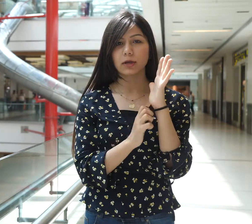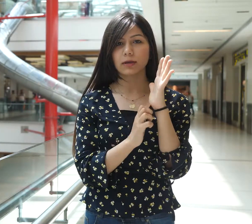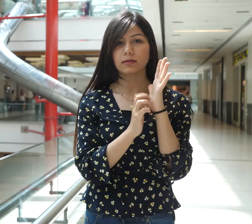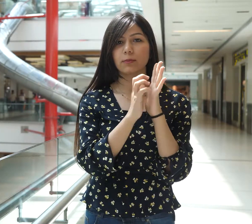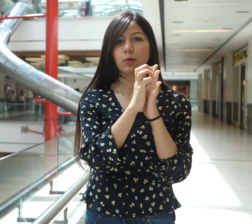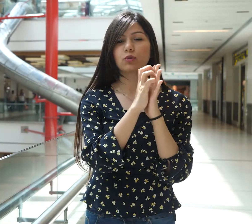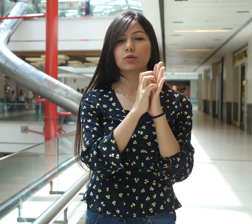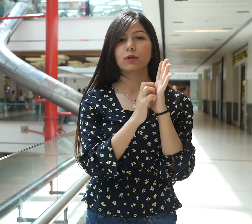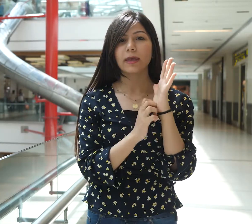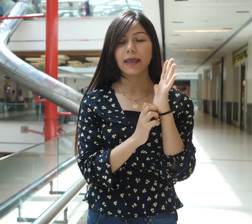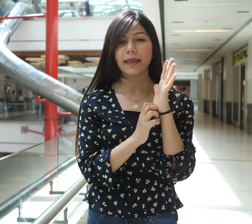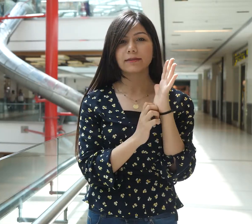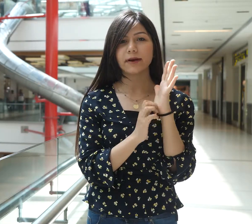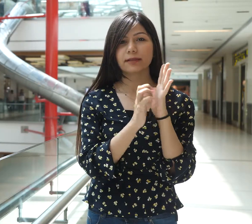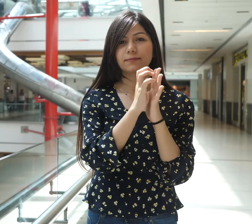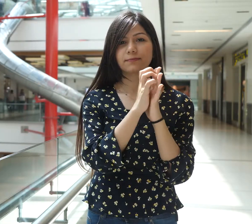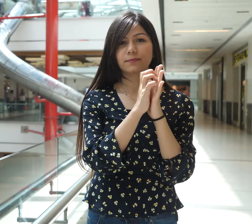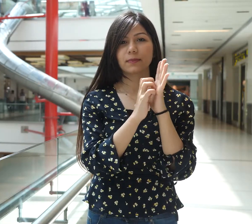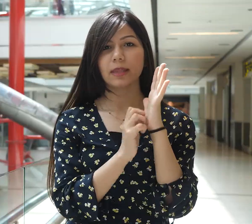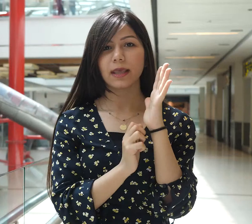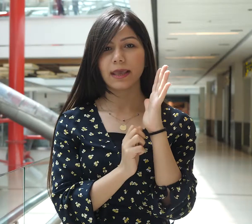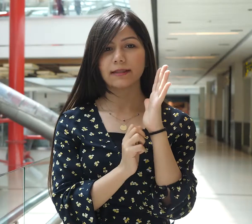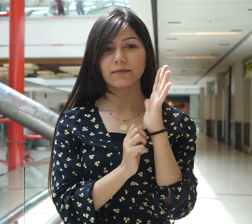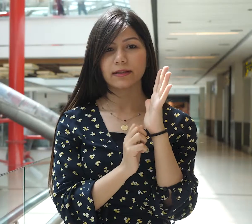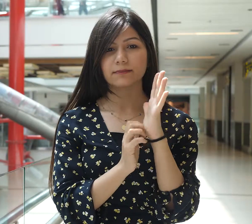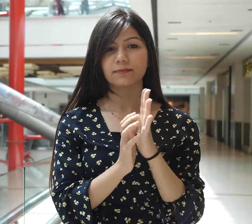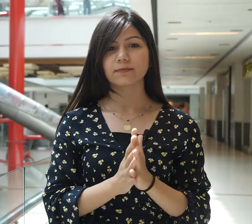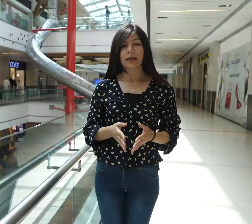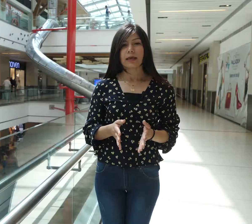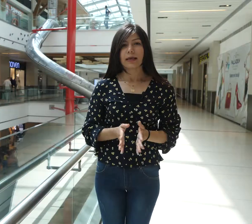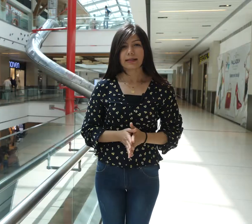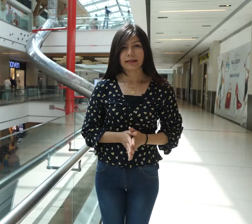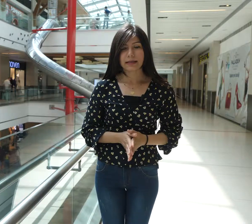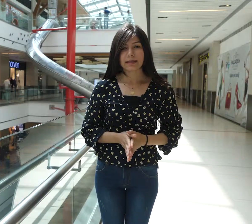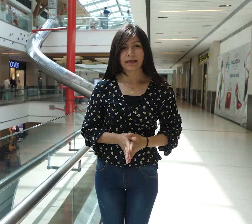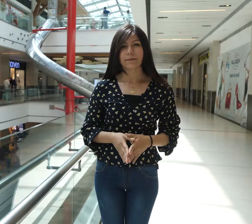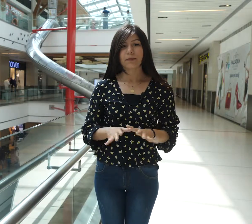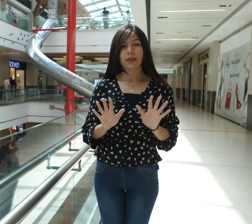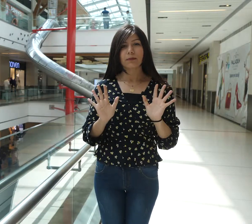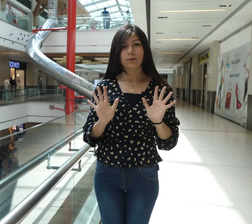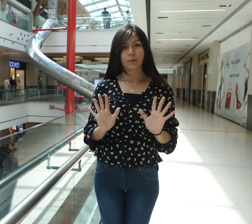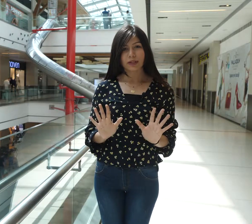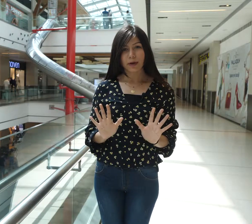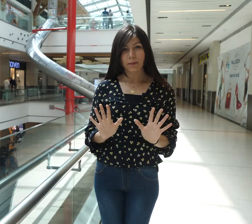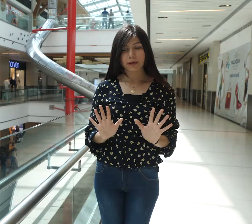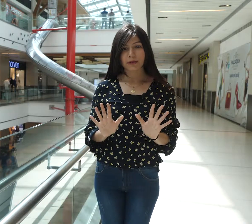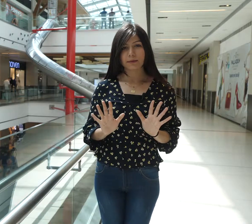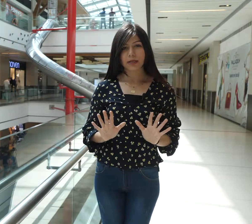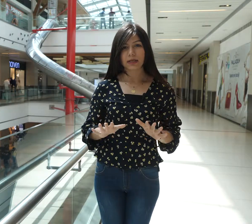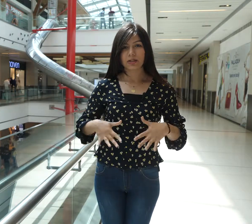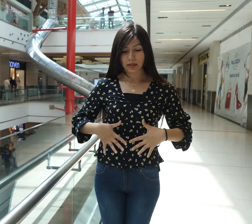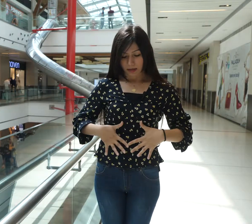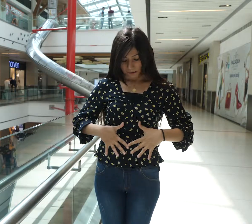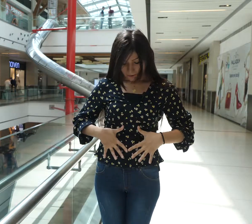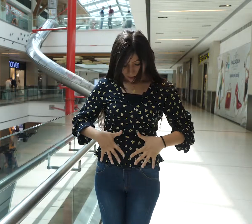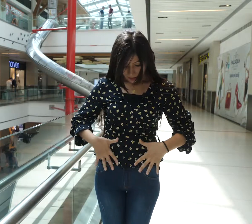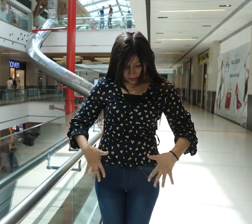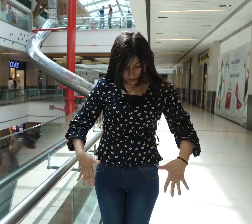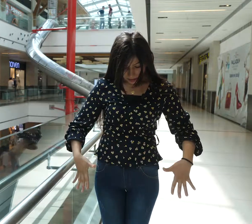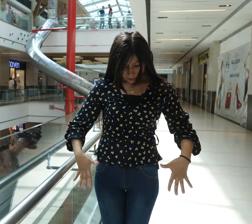hareketi yapıyoruz. Eldiven. Eldiven. Etekte ise baş parmaklarımız açık ve aşağıya